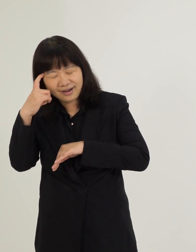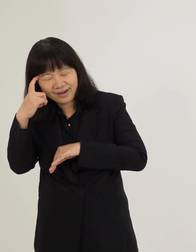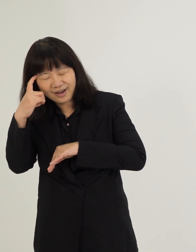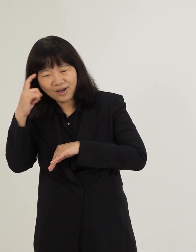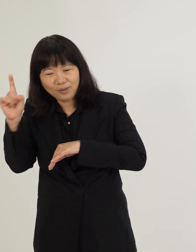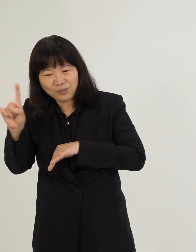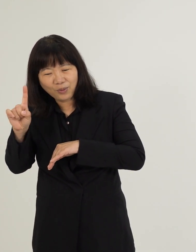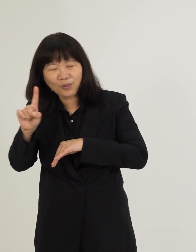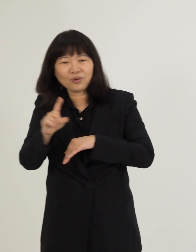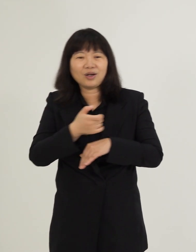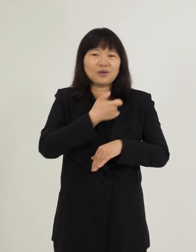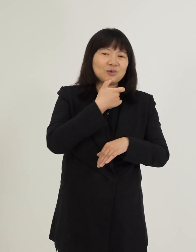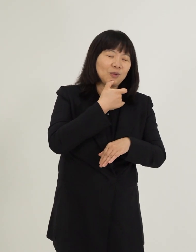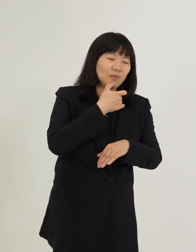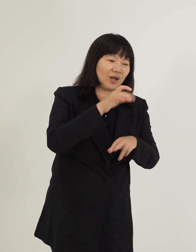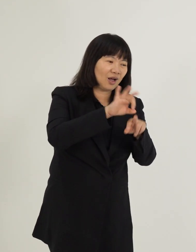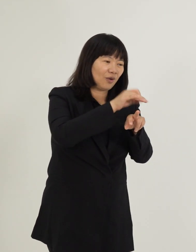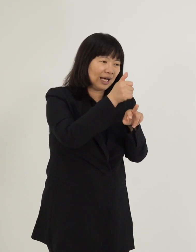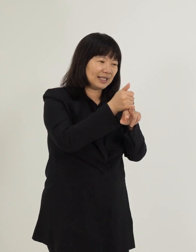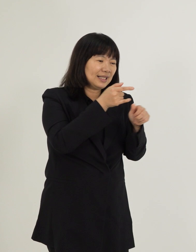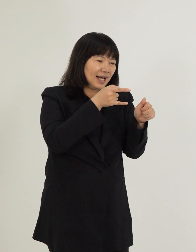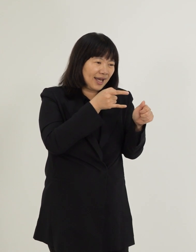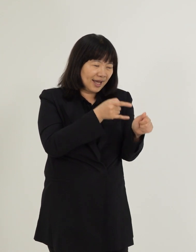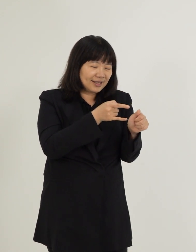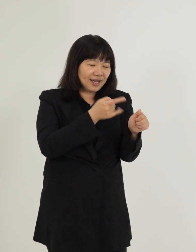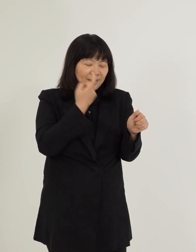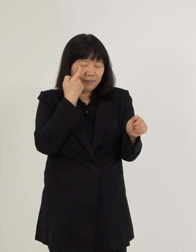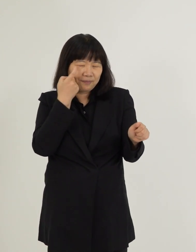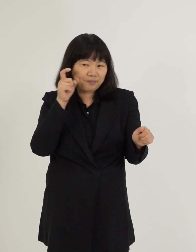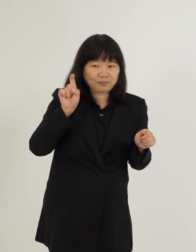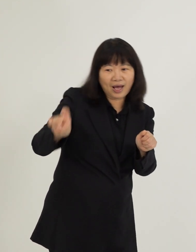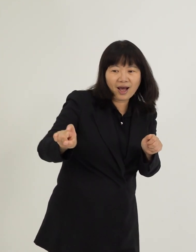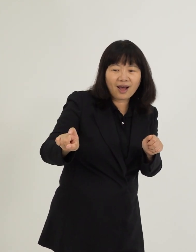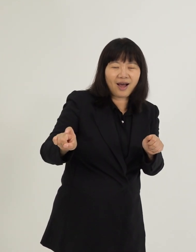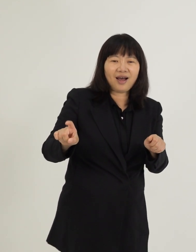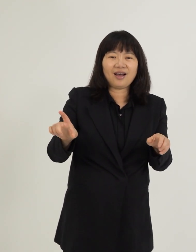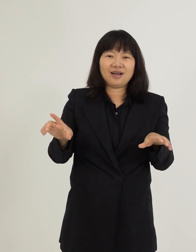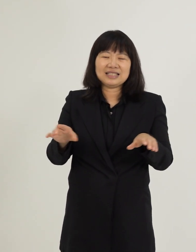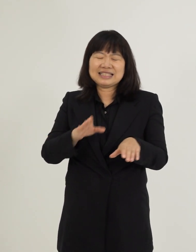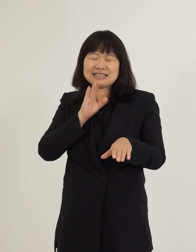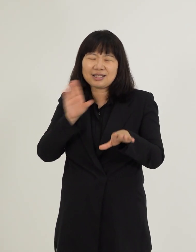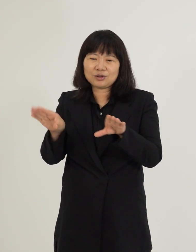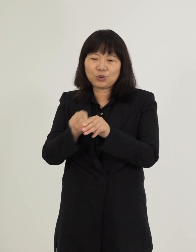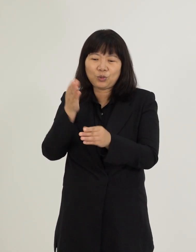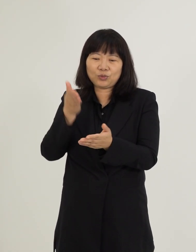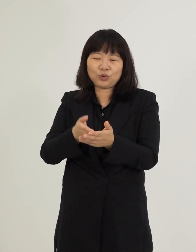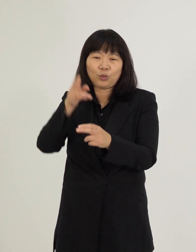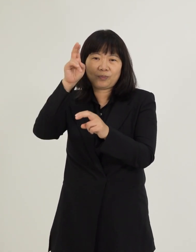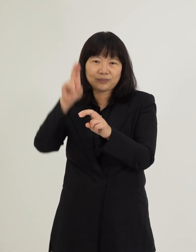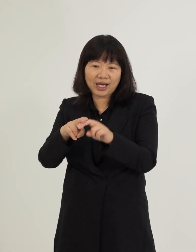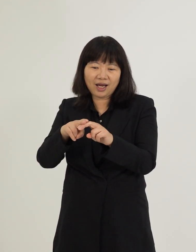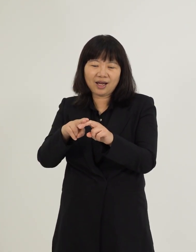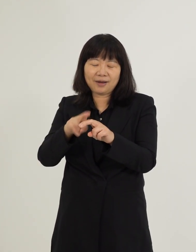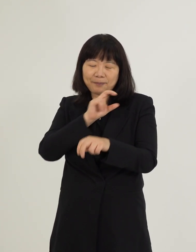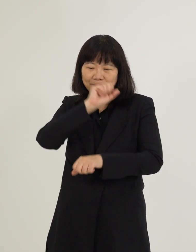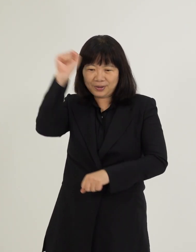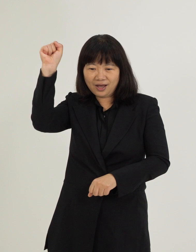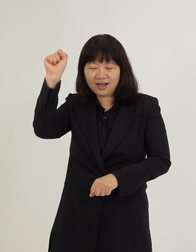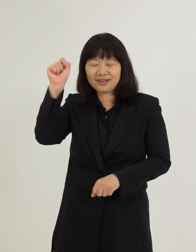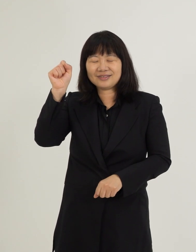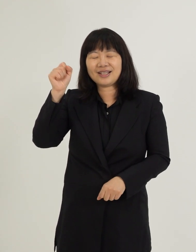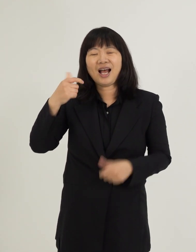보좌에 앉은 황제의 눈에 어떻게 하든 들어서 총독이, 진짜 총독이 되는 게